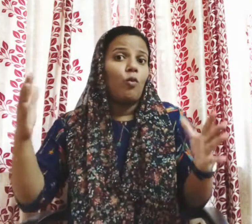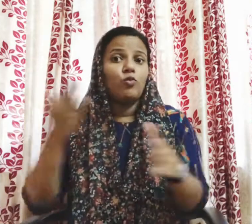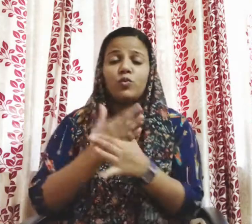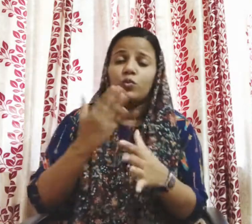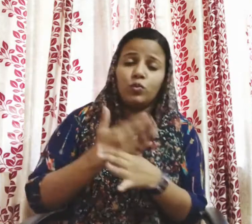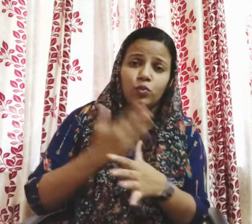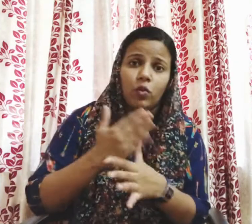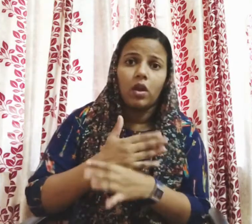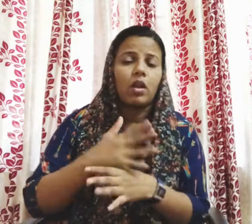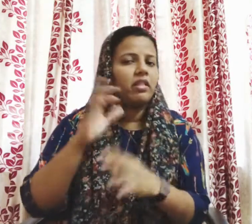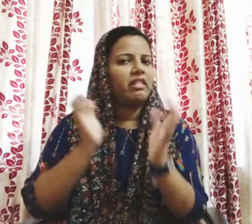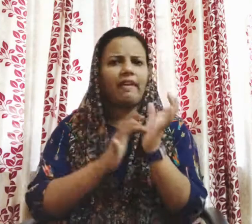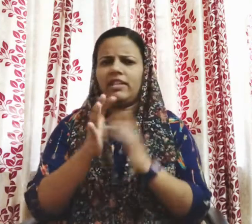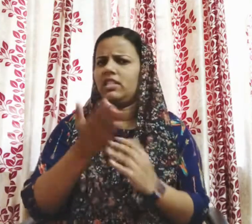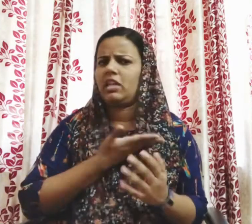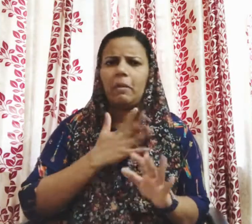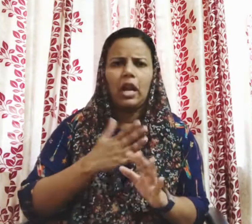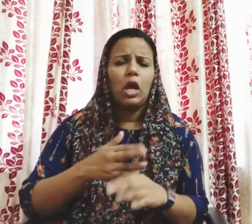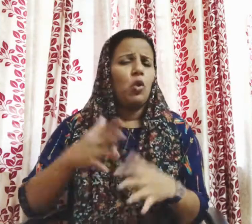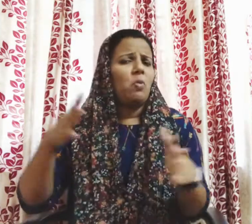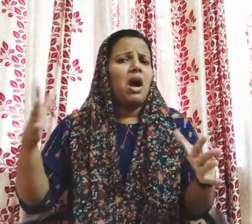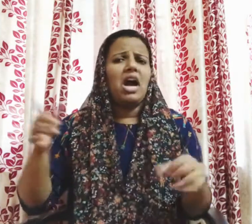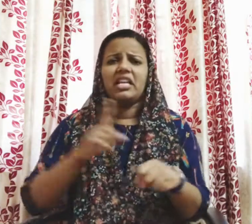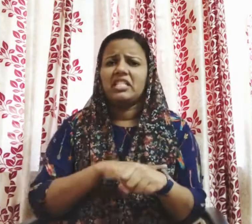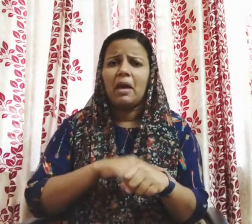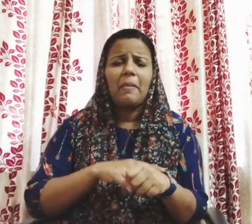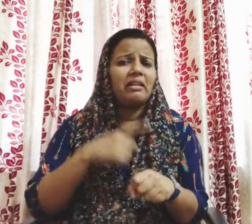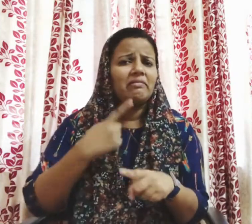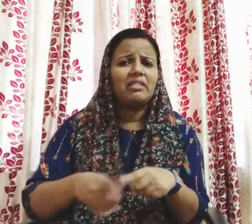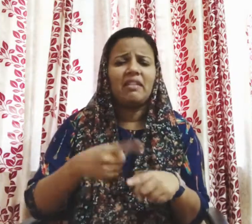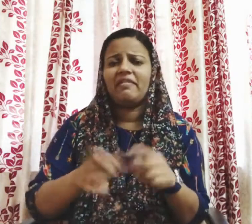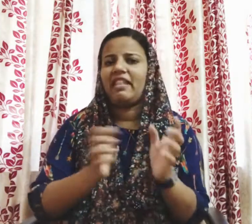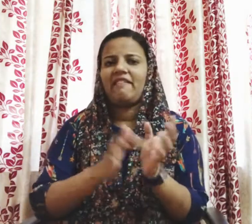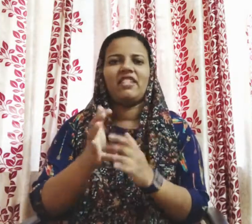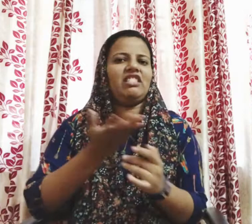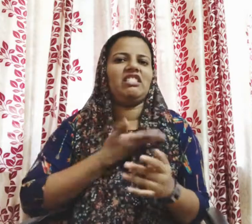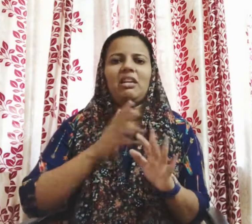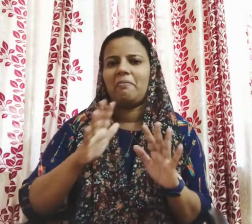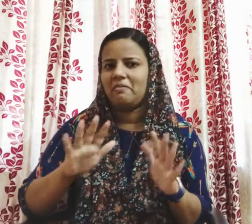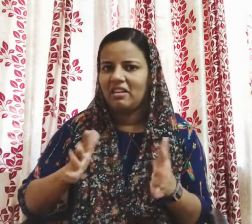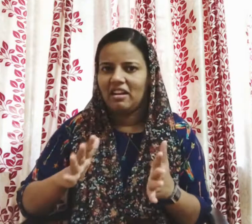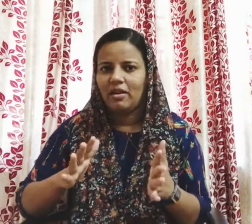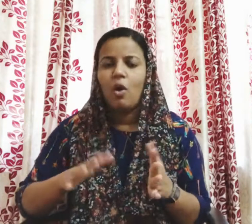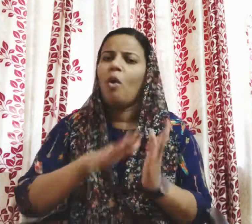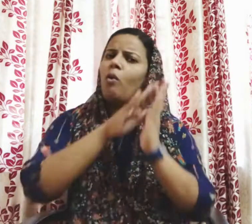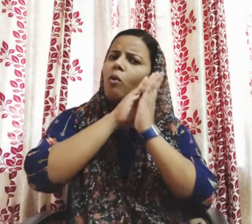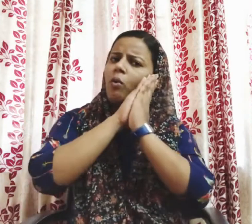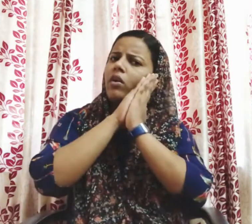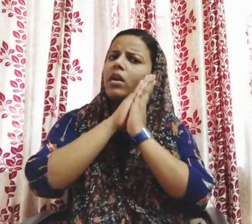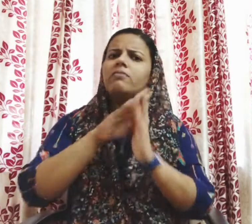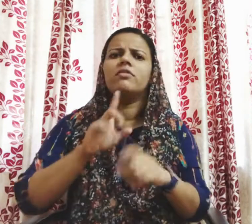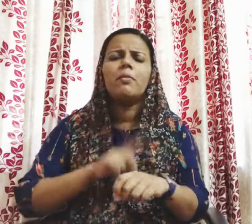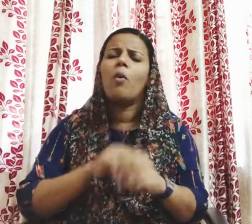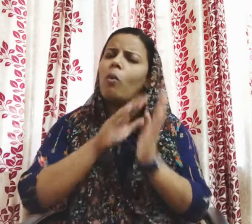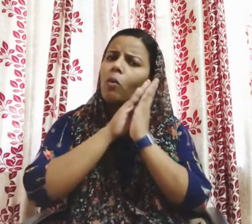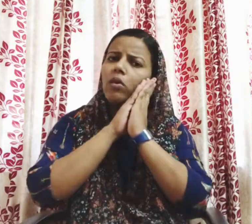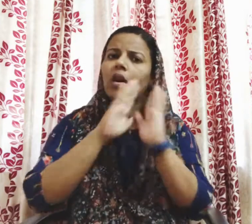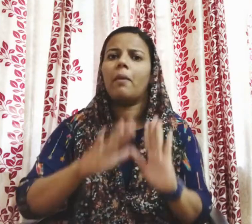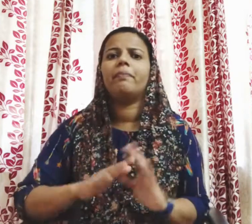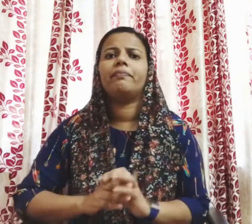അധ്വാനം ദൈവഹിതമല്ല. അനാവശ്യമായി സമയം ചിലവഴിക്കുന്നത് ദൈവഹിതമല്ല. ചിലർ സമയം കളയുന്ന, ഉറങ്ങേണ്ട സമയത്ത് ആരോടെങ്കിലും